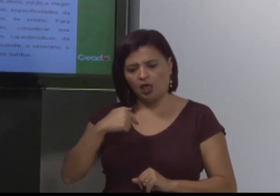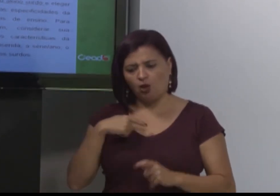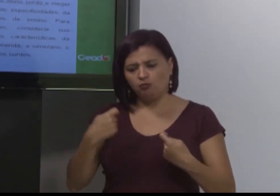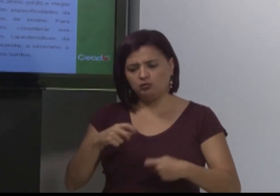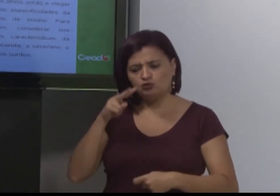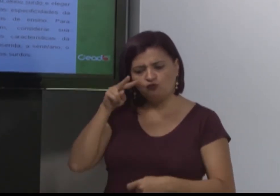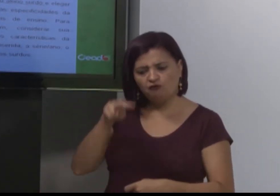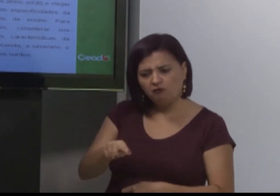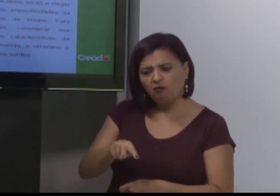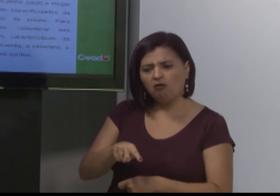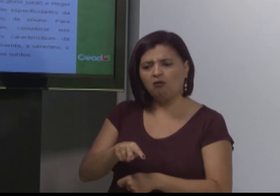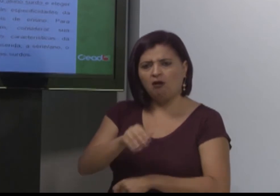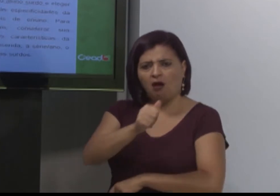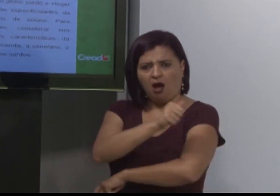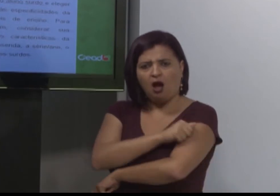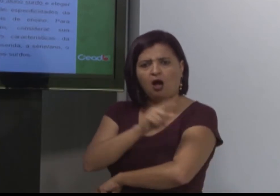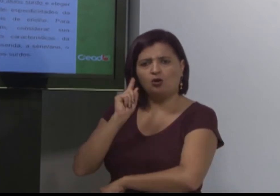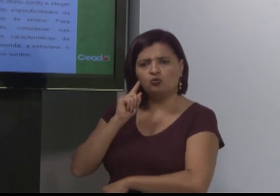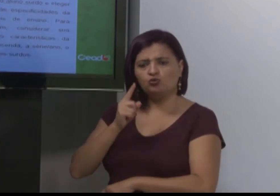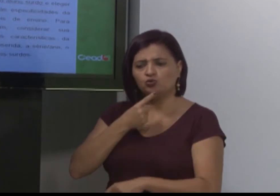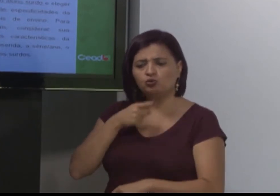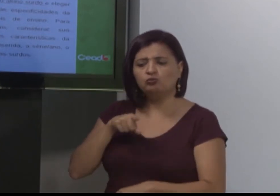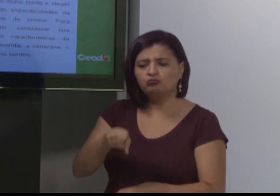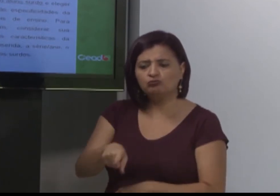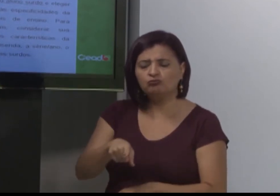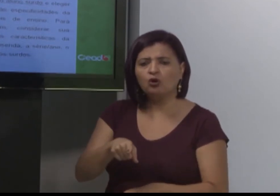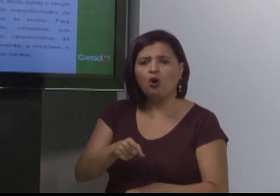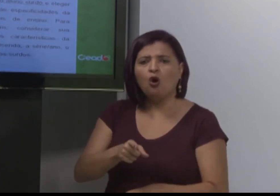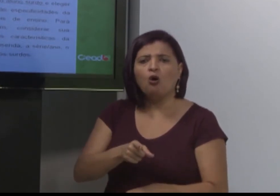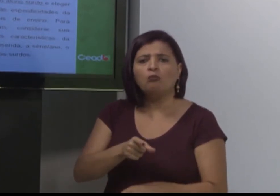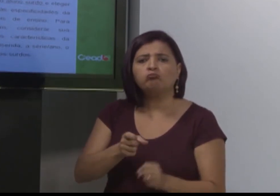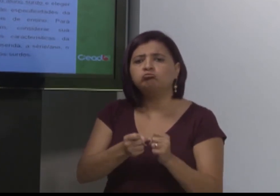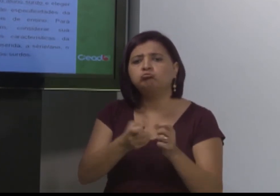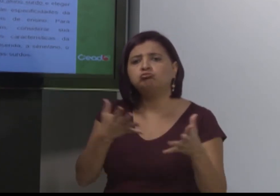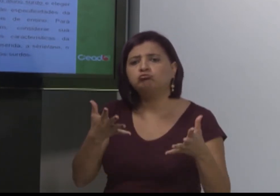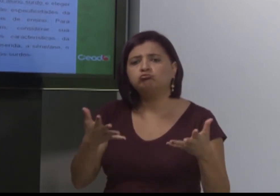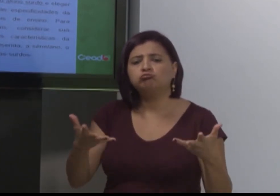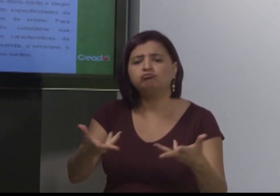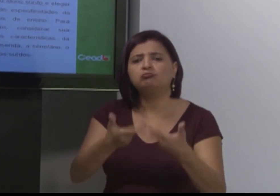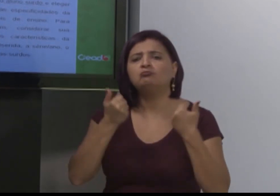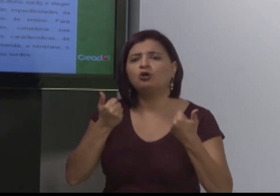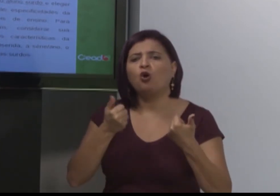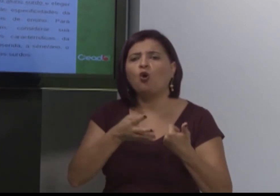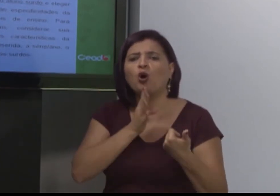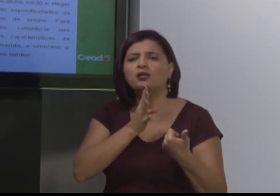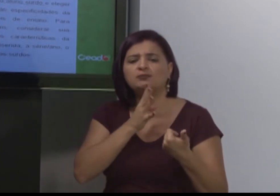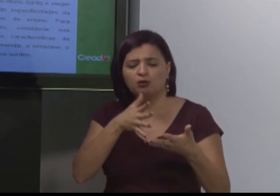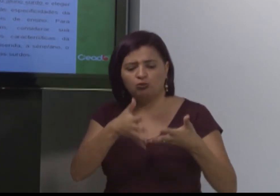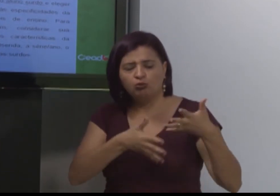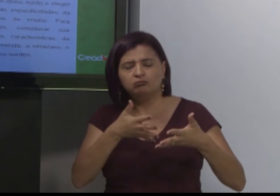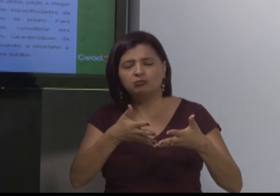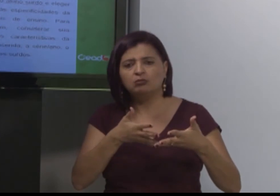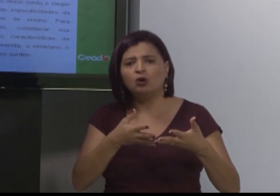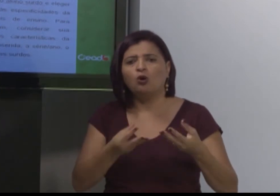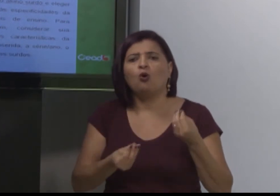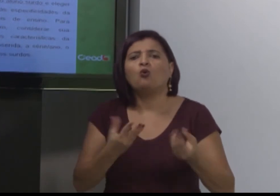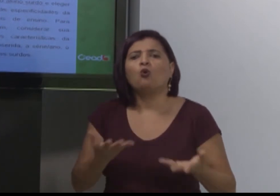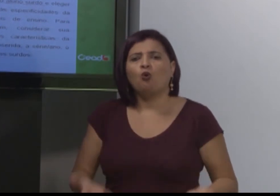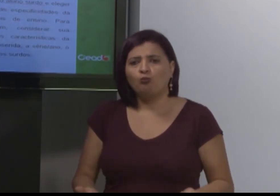E ainda é necessário que se tenha atenção ao aluno surdo, a fluência desse aluno em língua